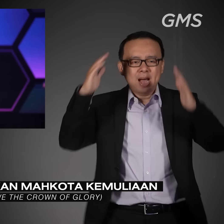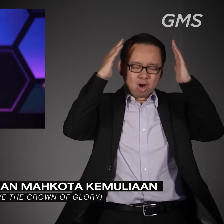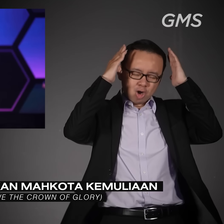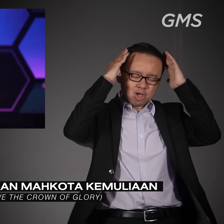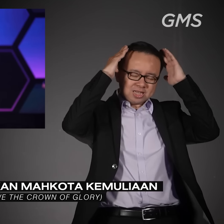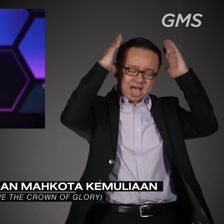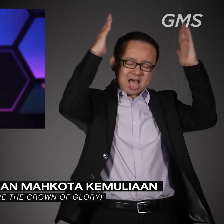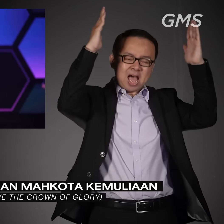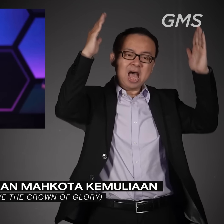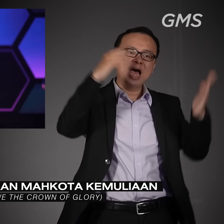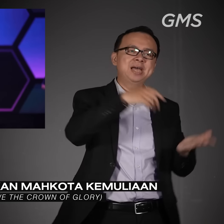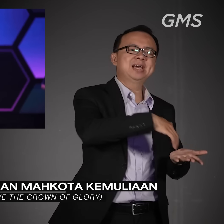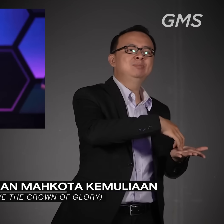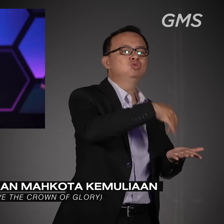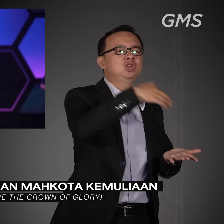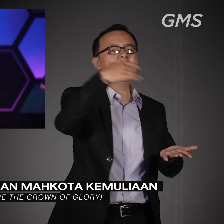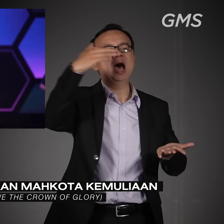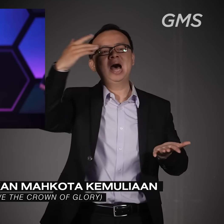mahkota